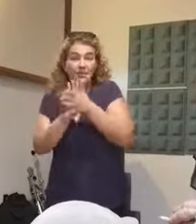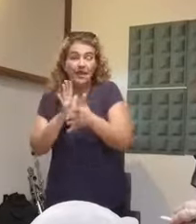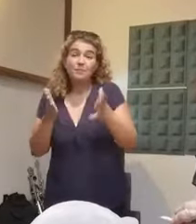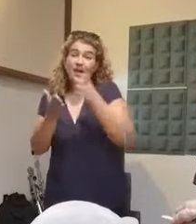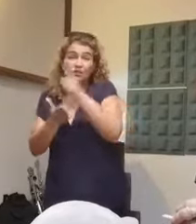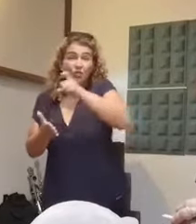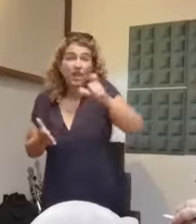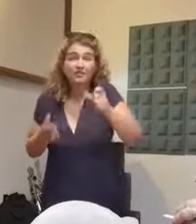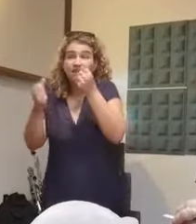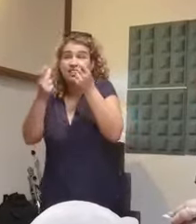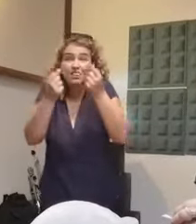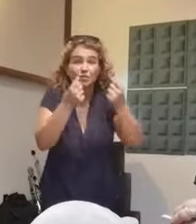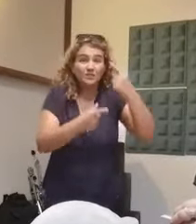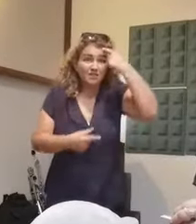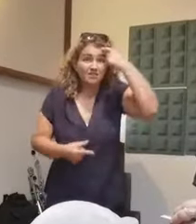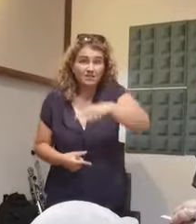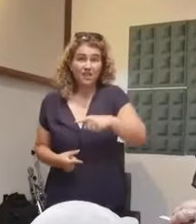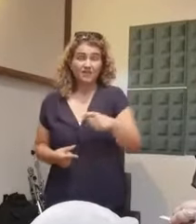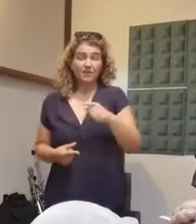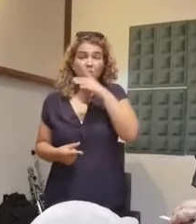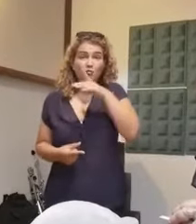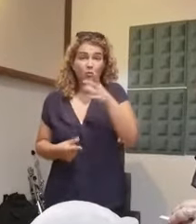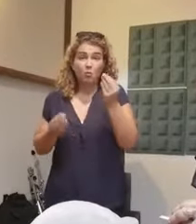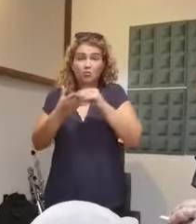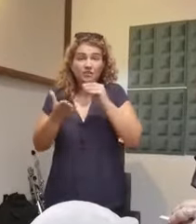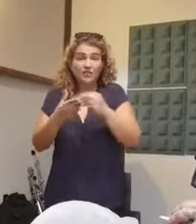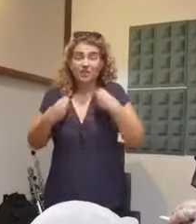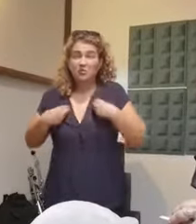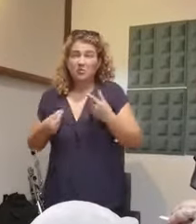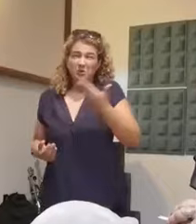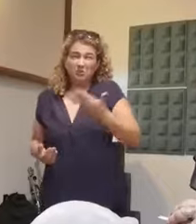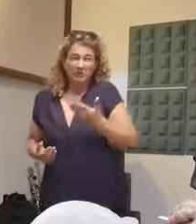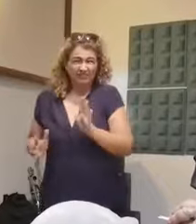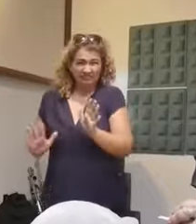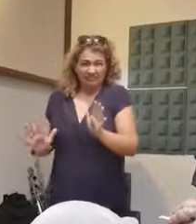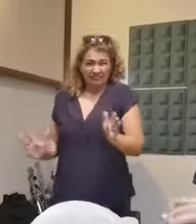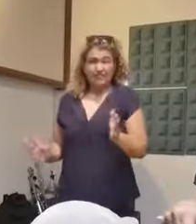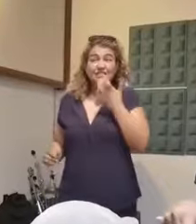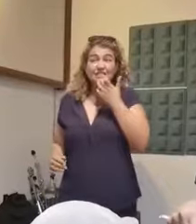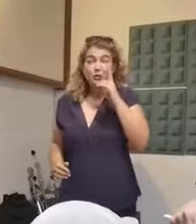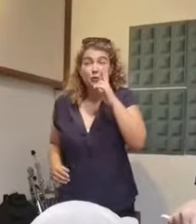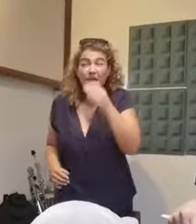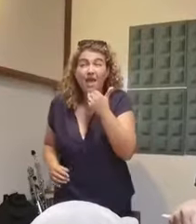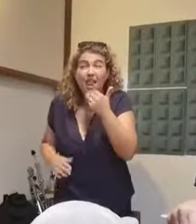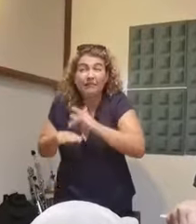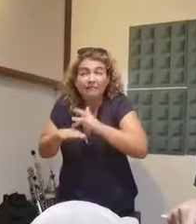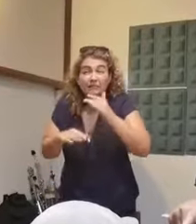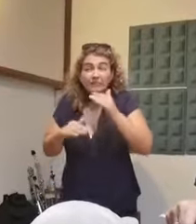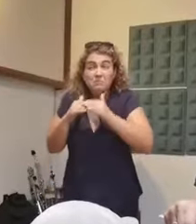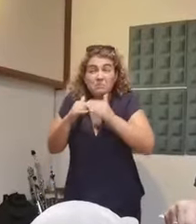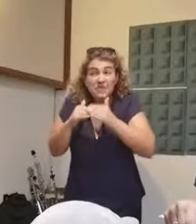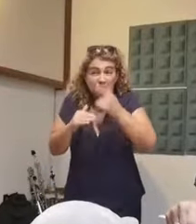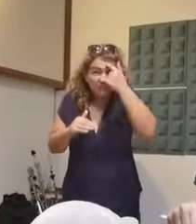favor, dar por invisible o por menos importante una señal. Además, deciros que